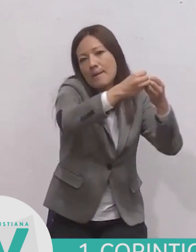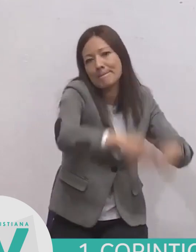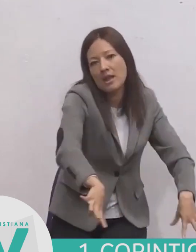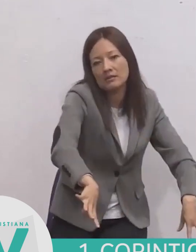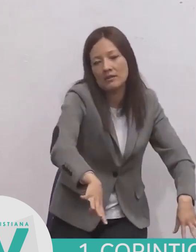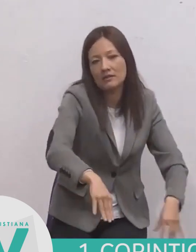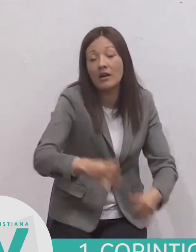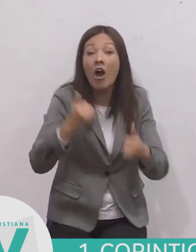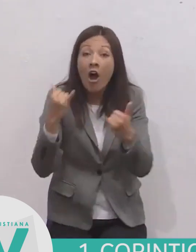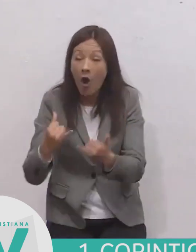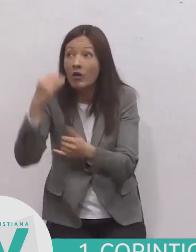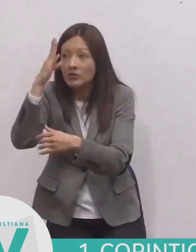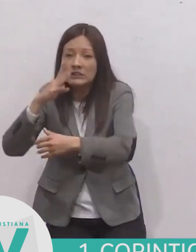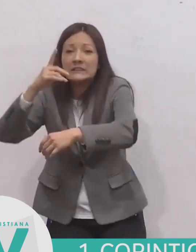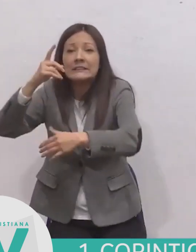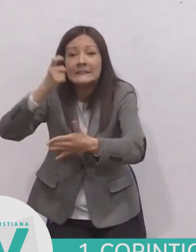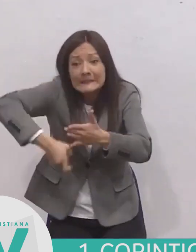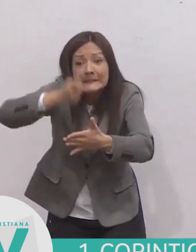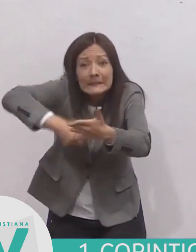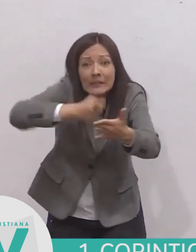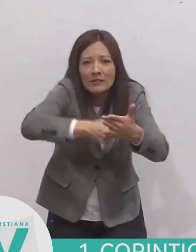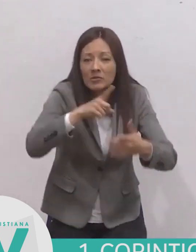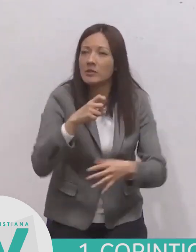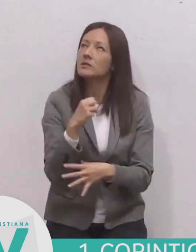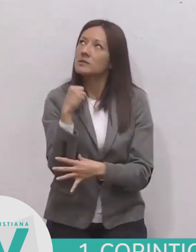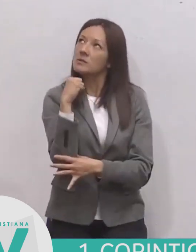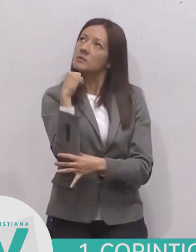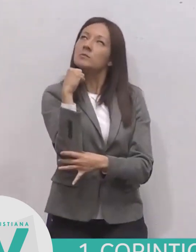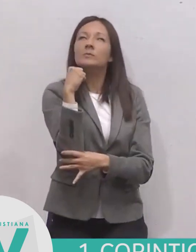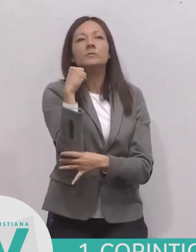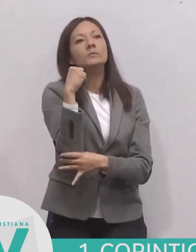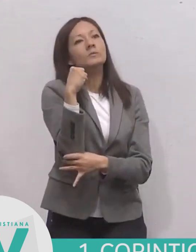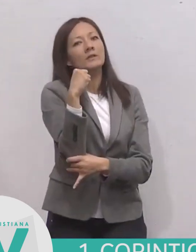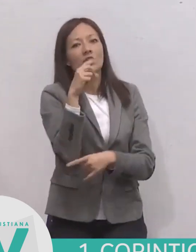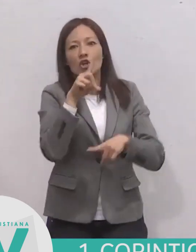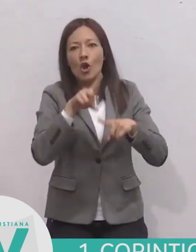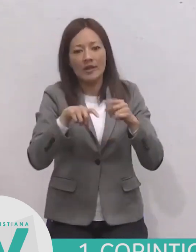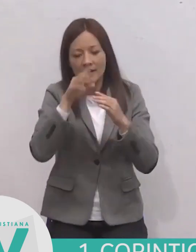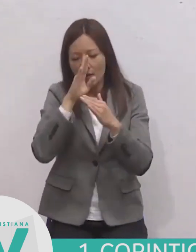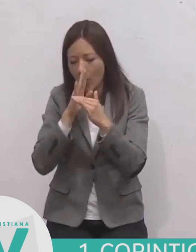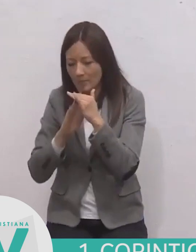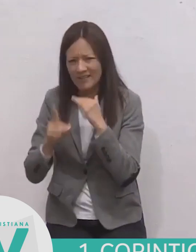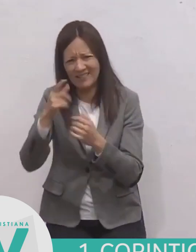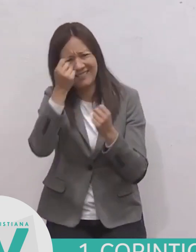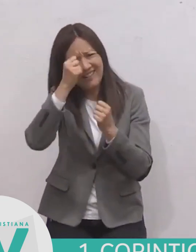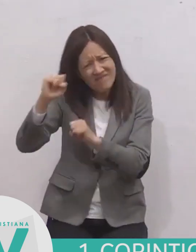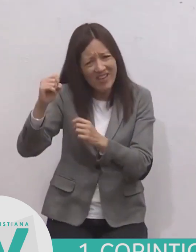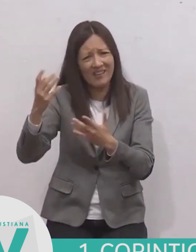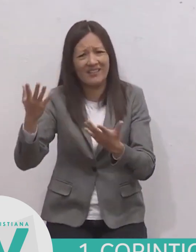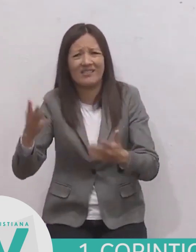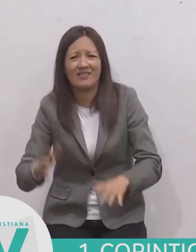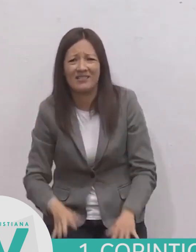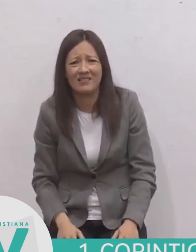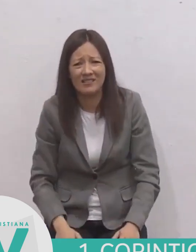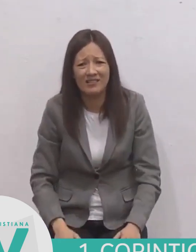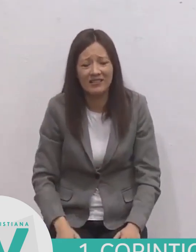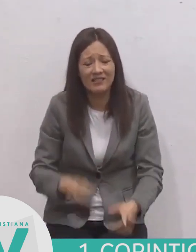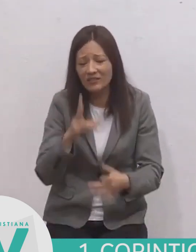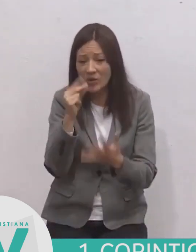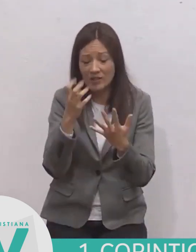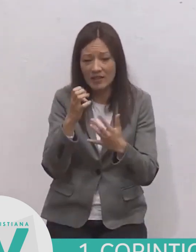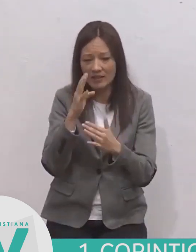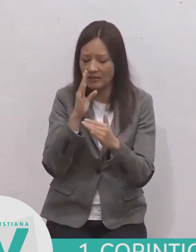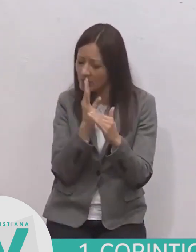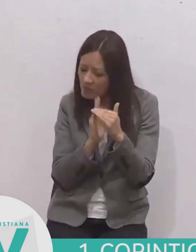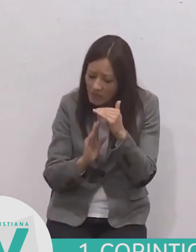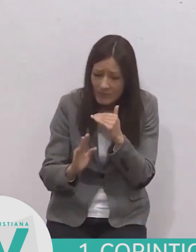siendo castigado, pero ni así quiere doblar la cerviz, ni así tan rebelde, ni así quiere doblegar la